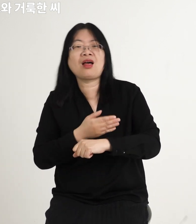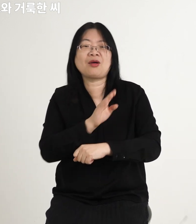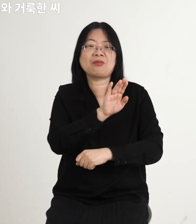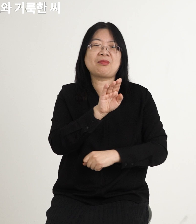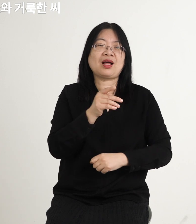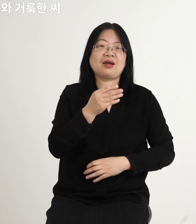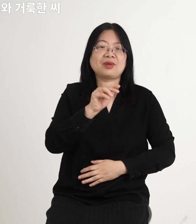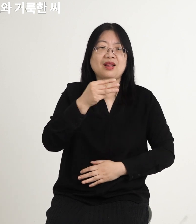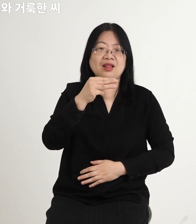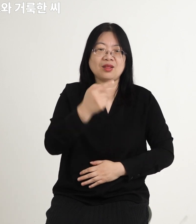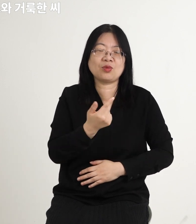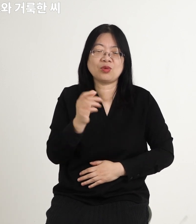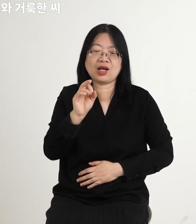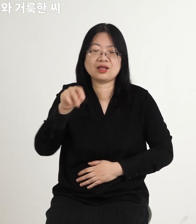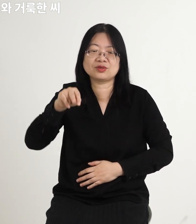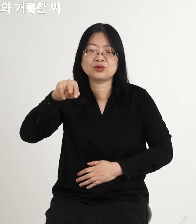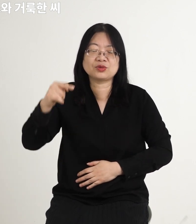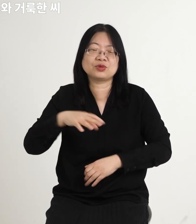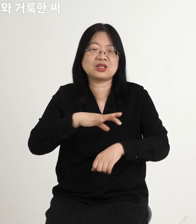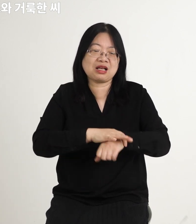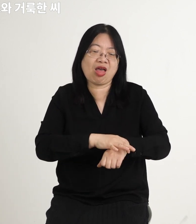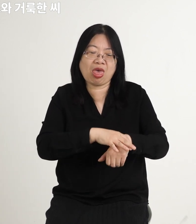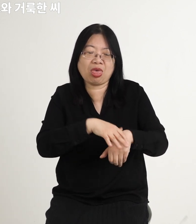바벨론으로 끌려가요. 그